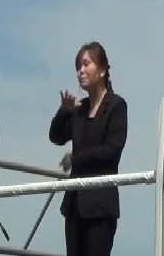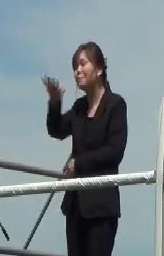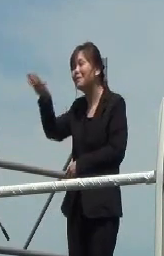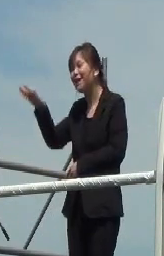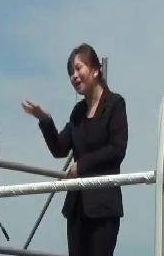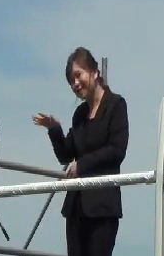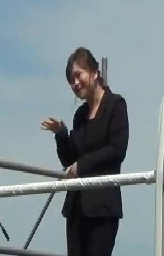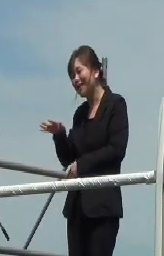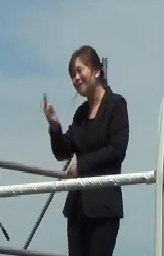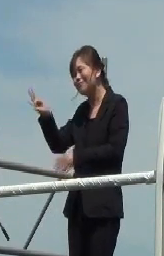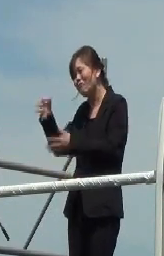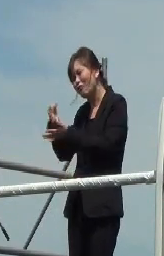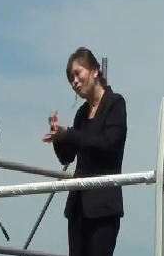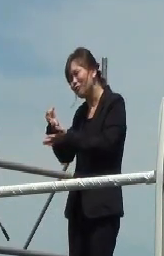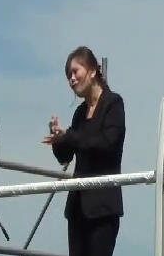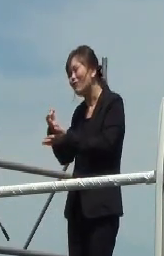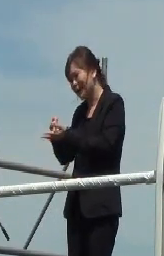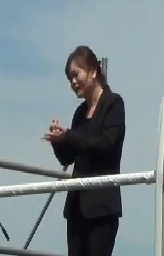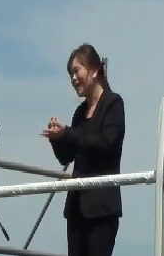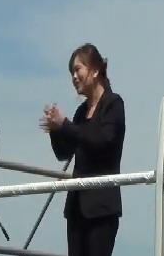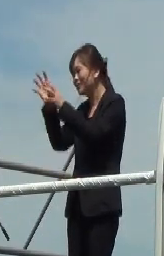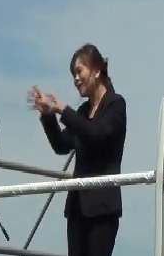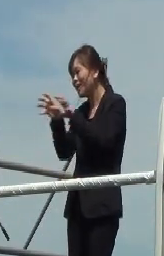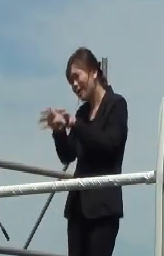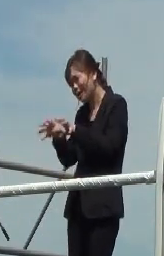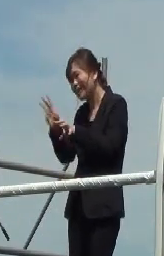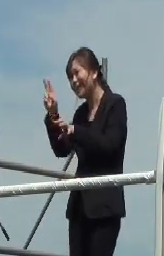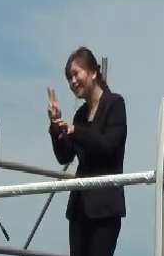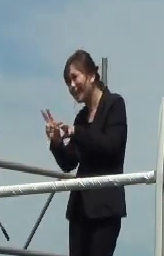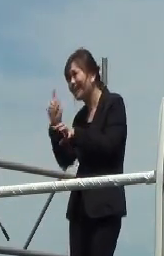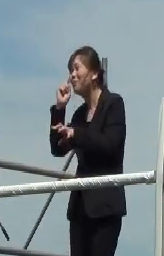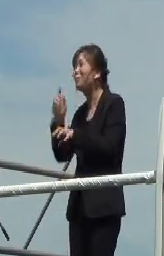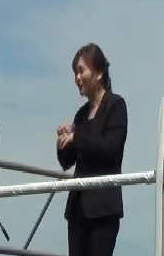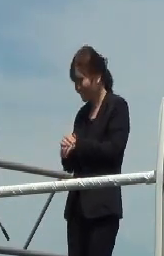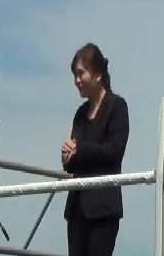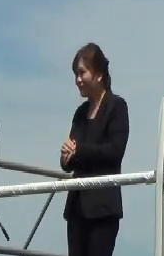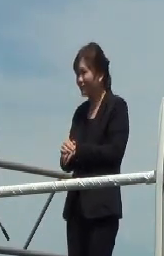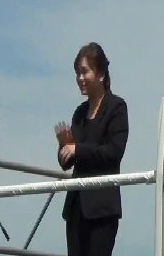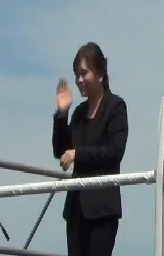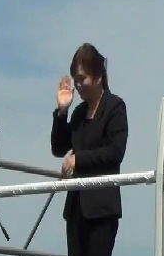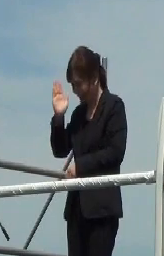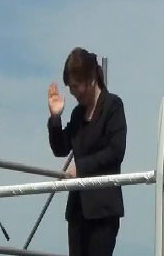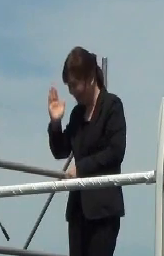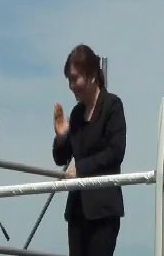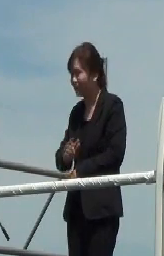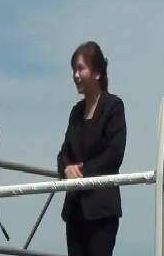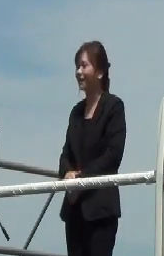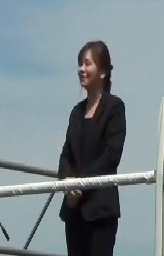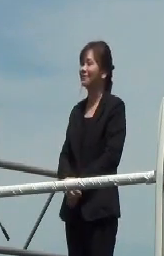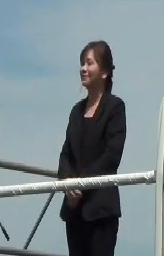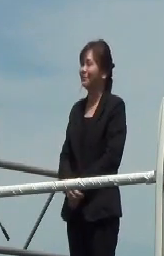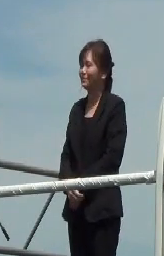んの物語でもあると思って聞いていただければと思います。